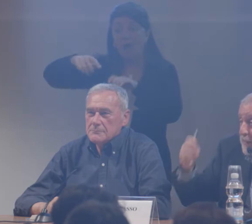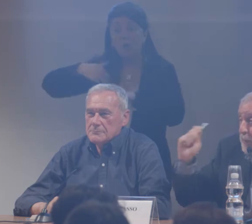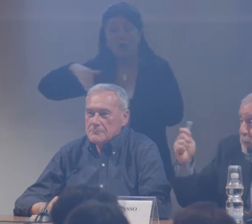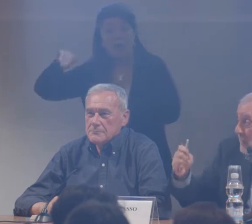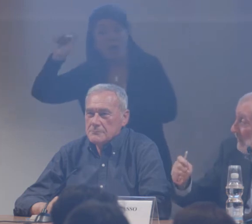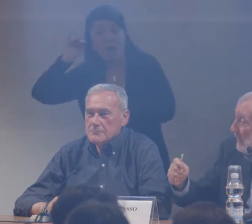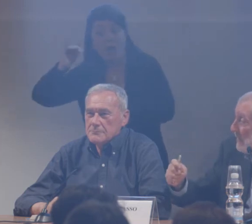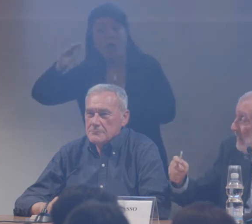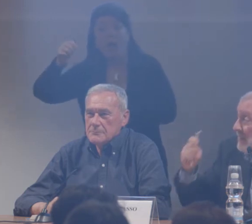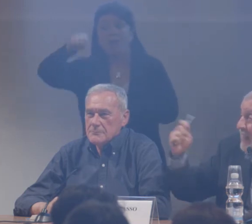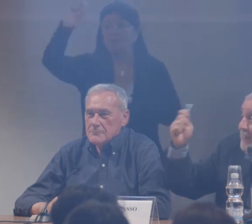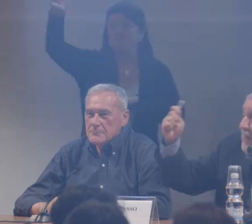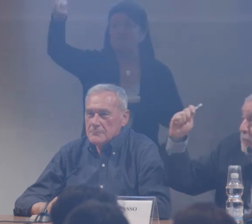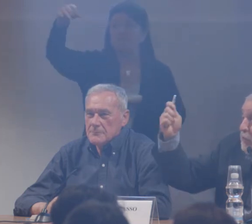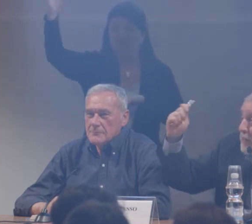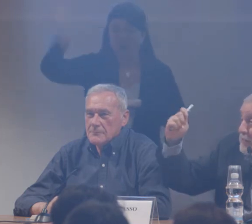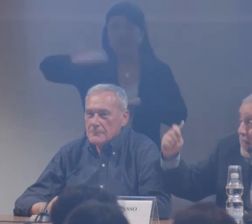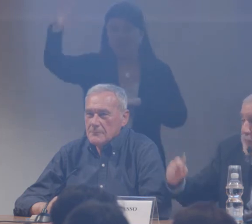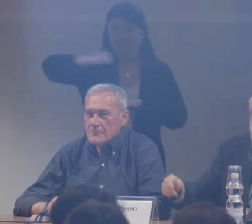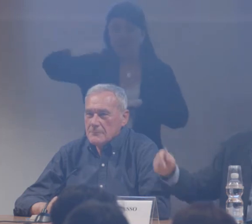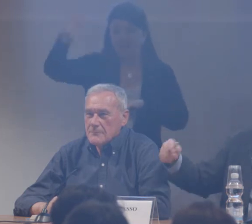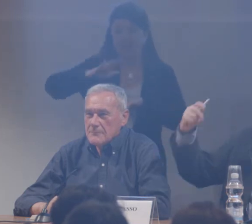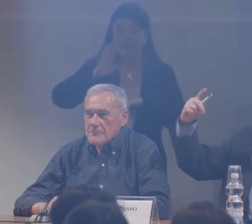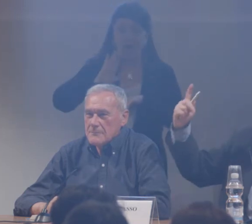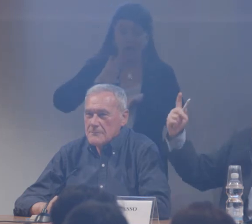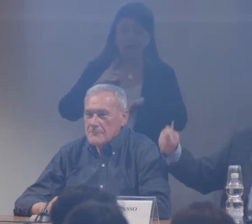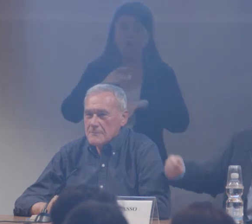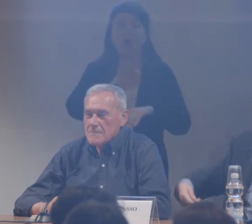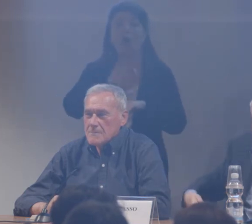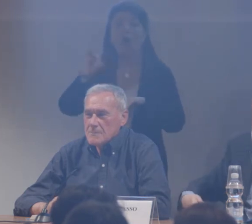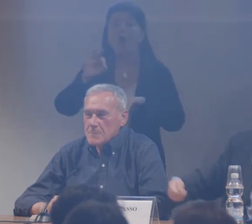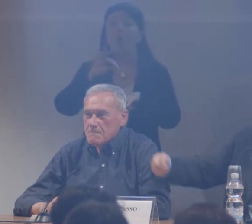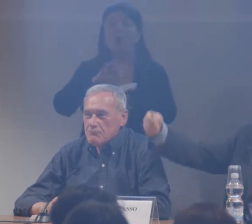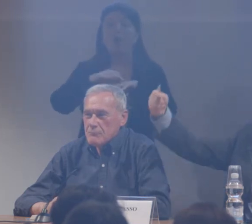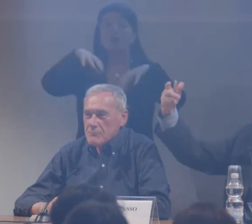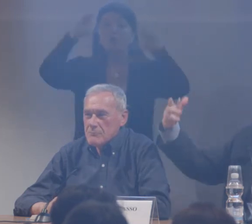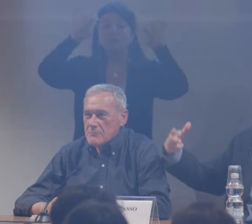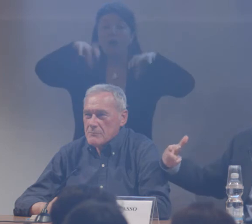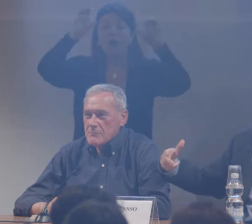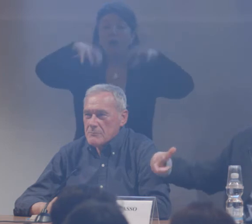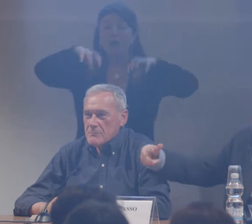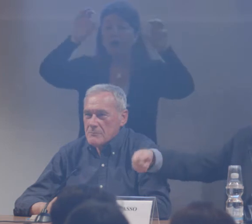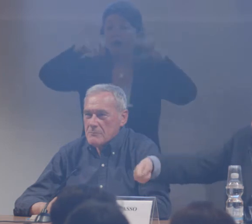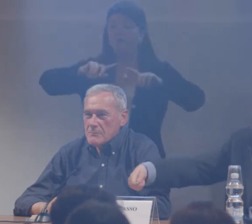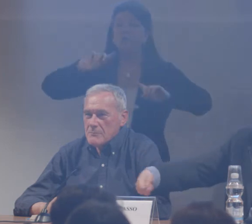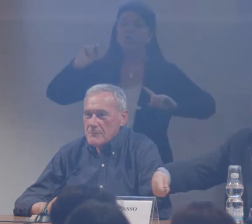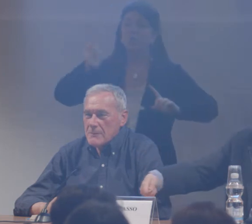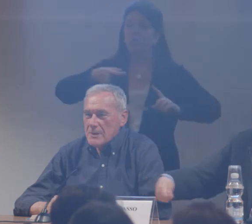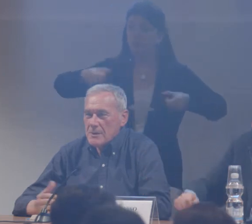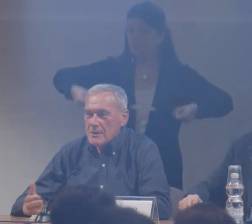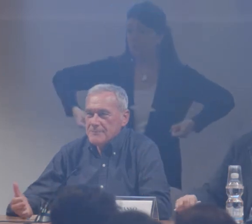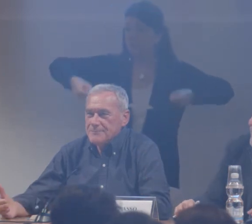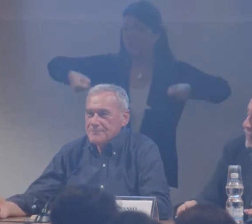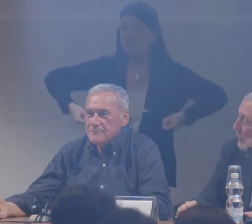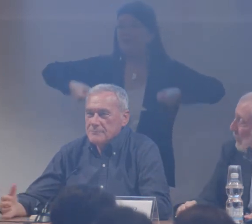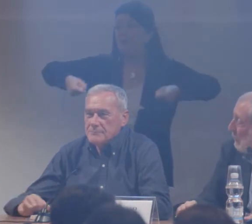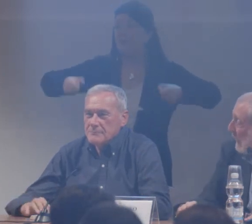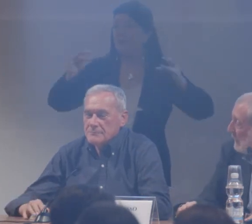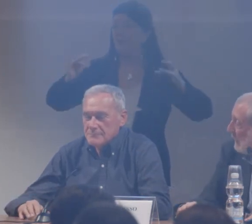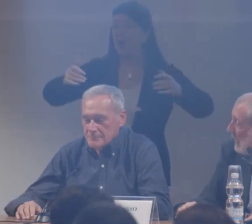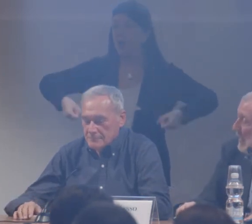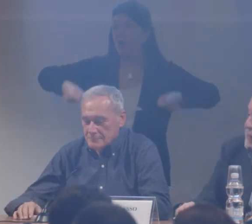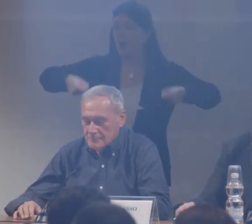notte ti bussava e ti diceva: sta arrivando. Oppure quando pioveva, tutti con i bidoni, con le cose